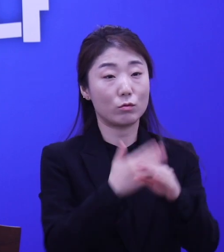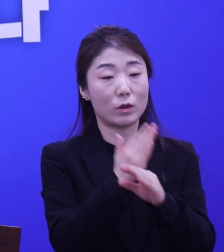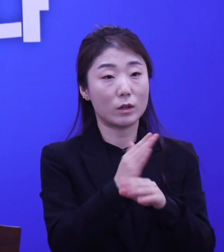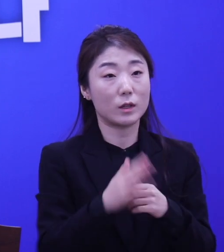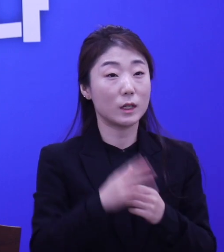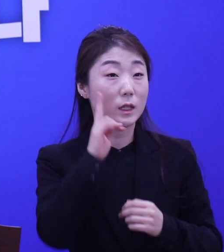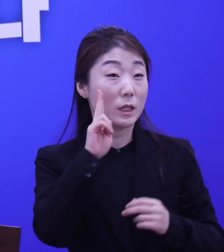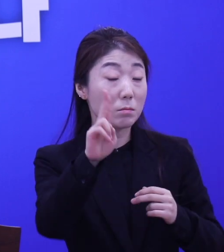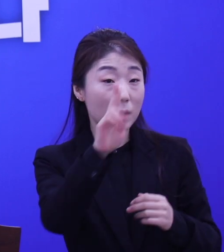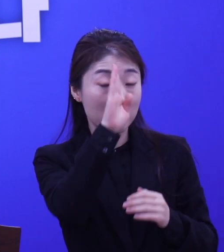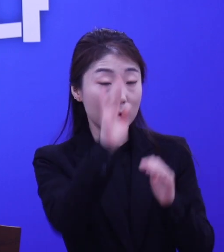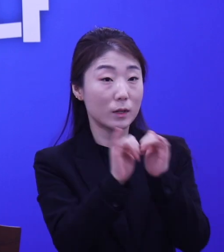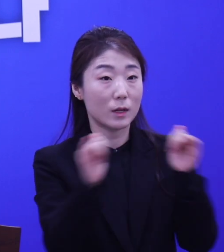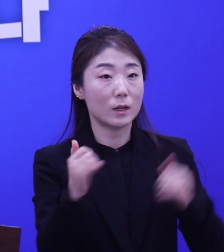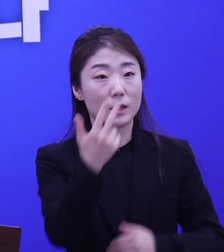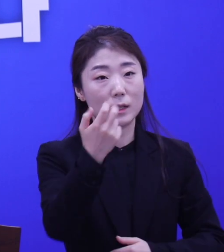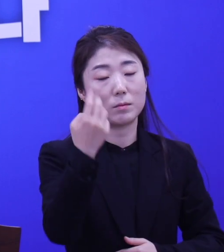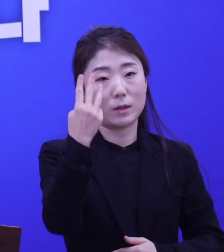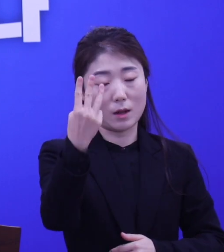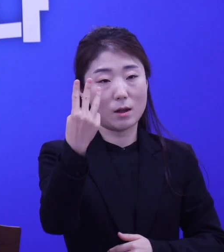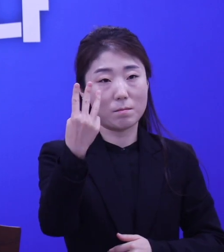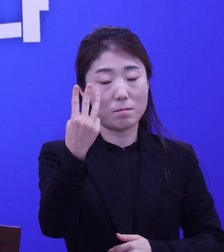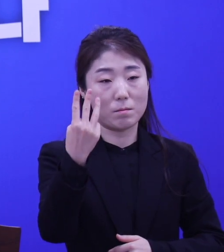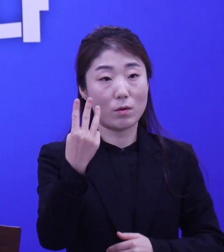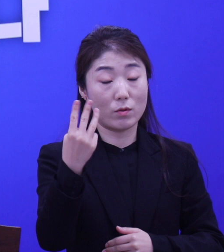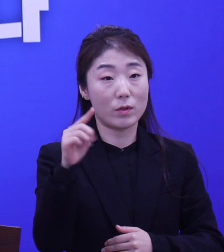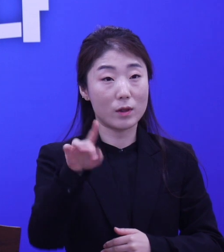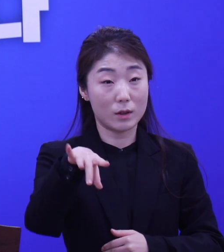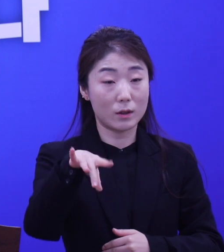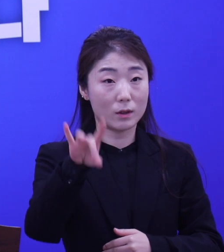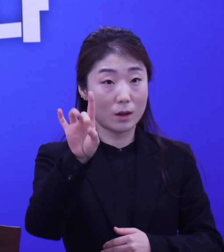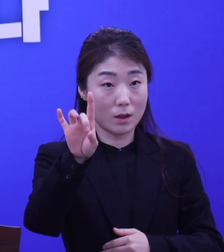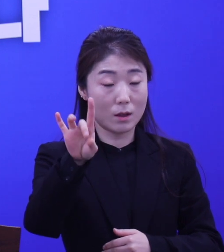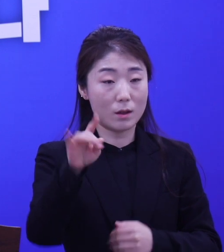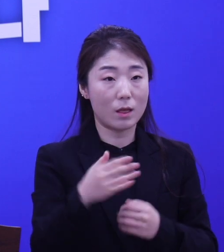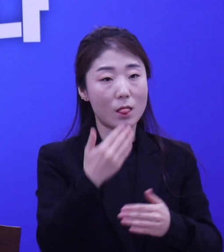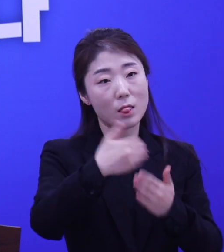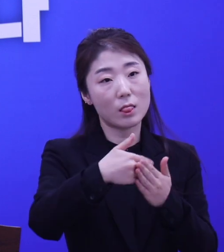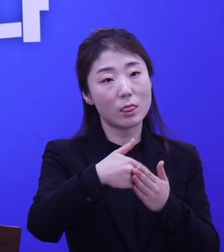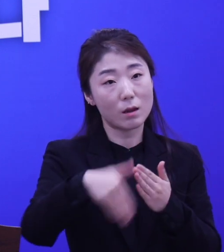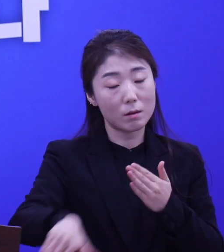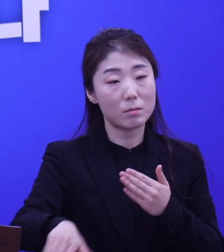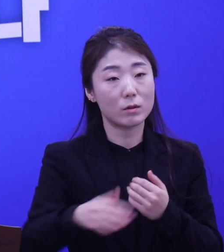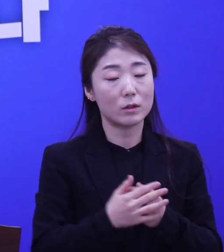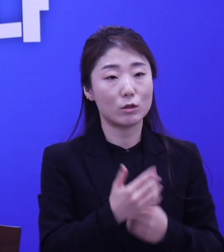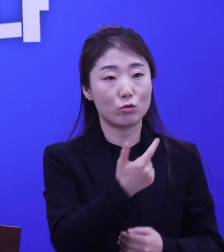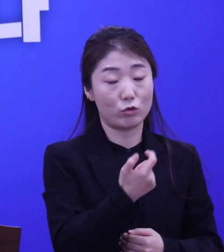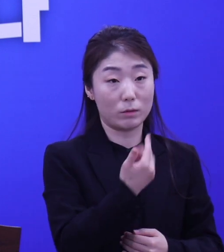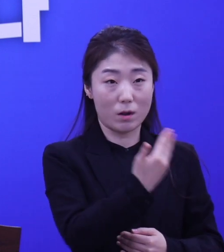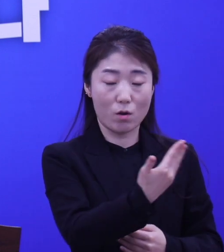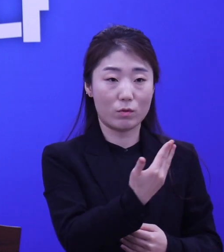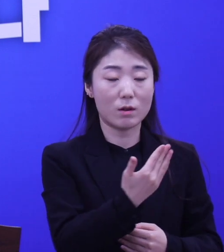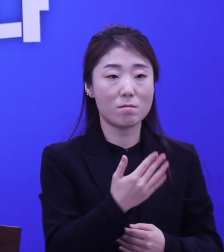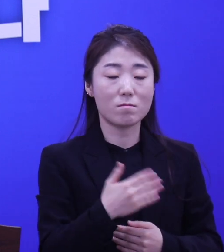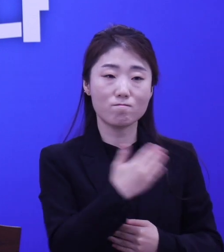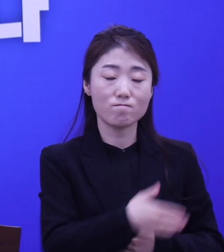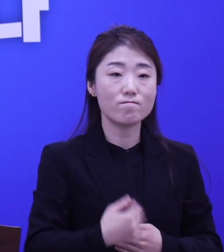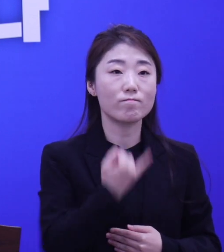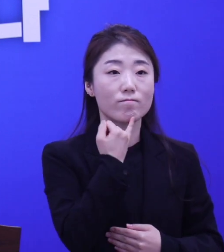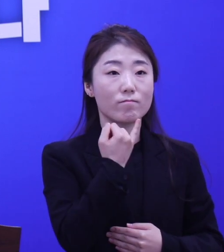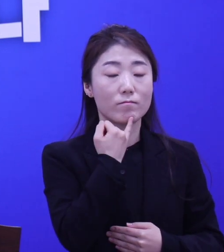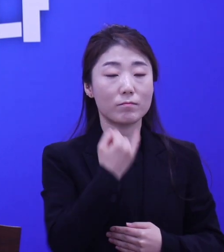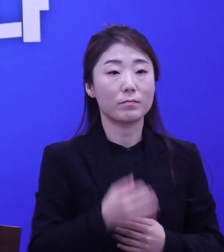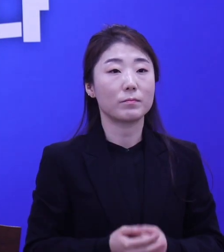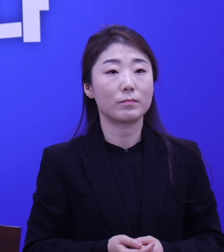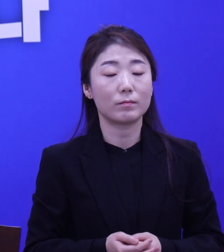중증 환자는 73번 확진자 1명이고 나머지 69명의 확진자는 경증입니다.